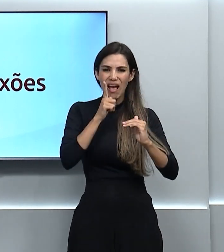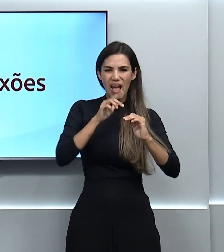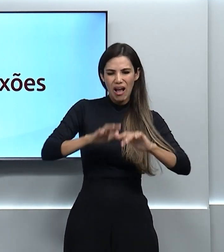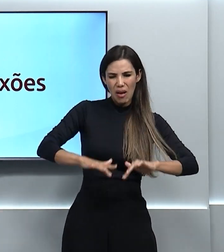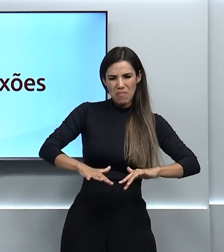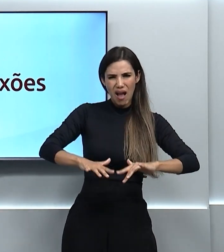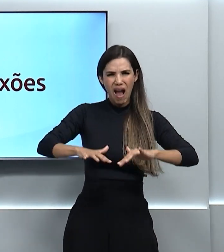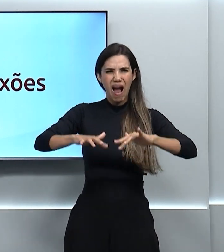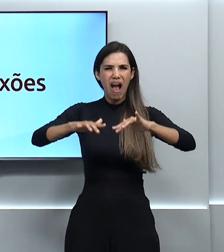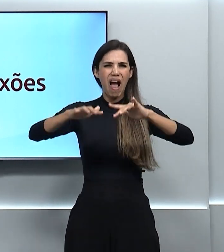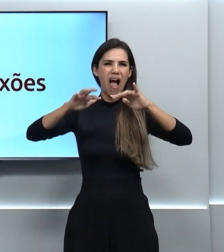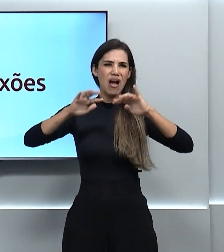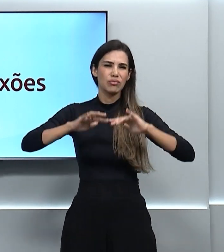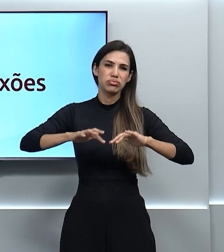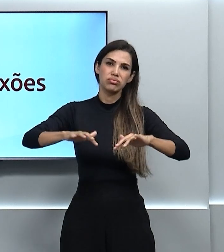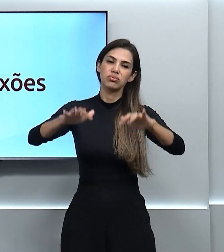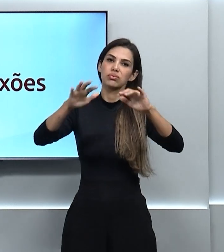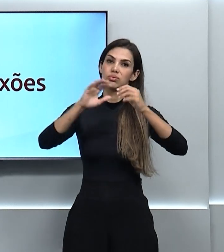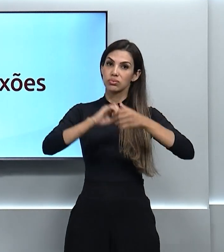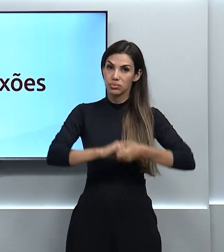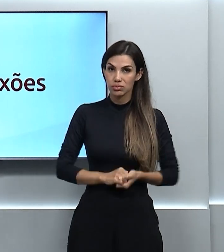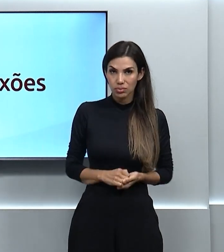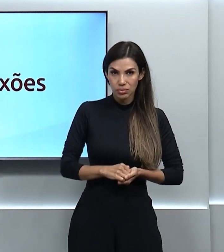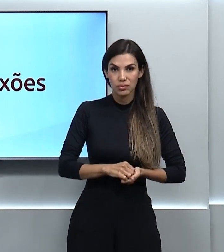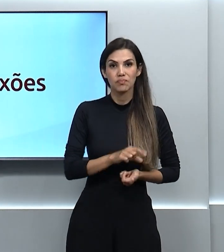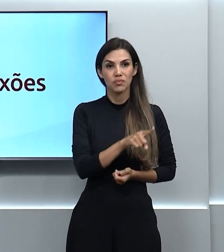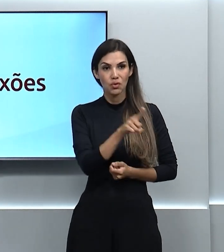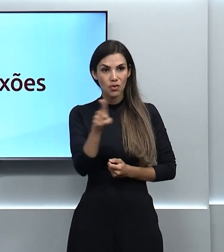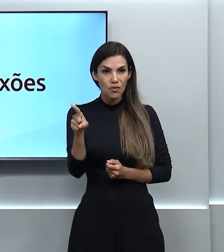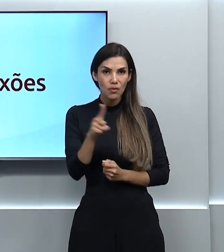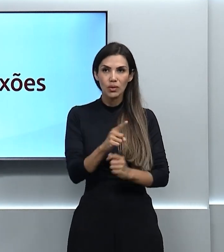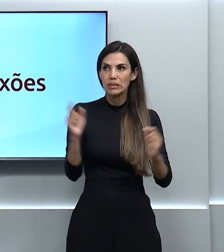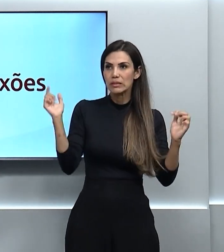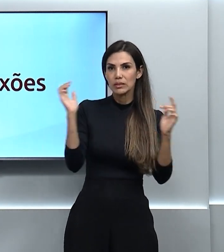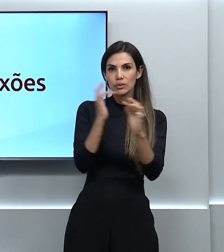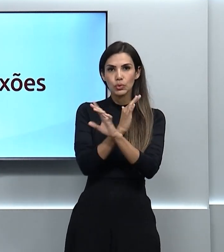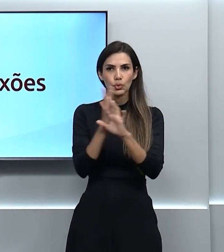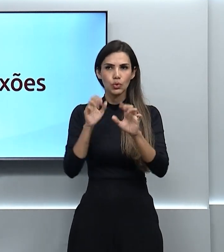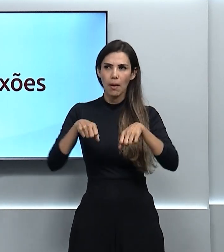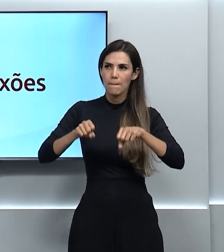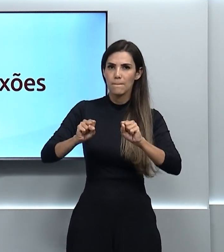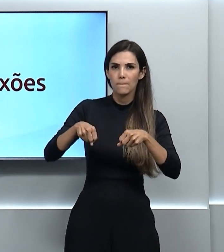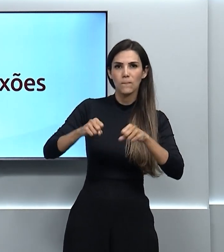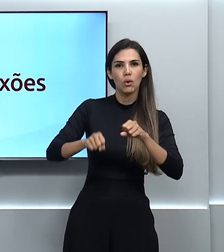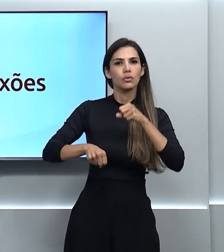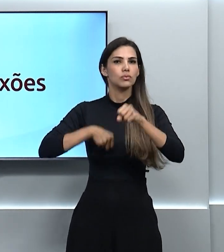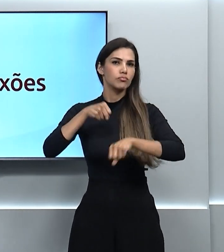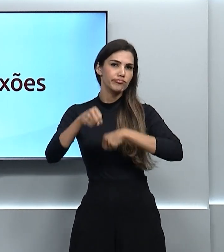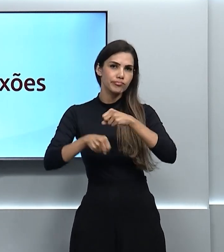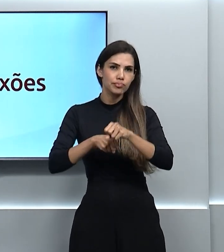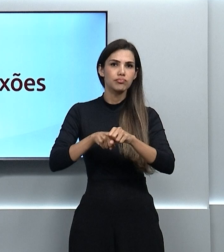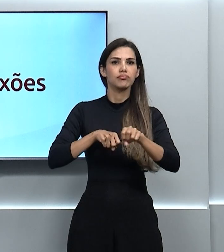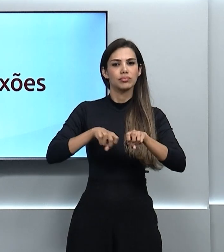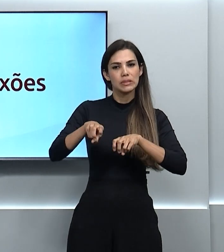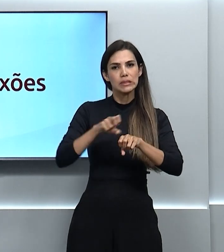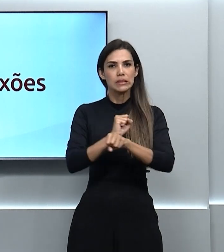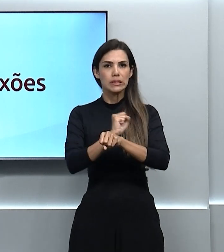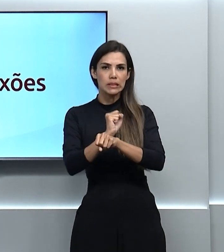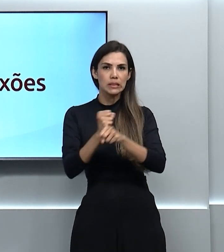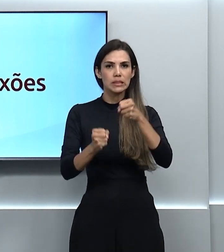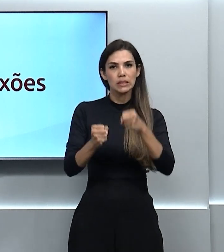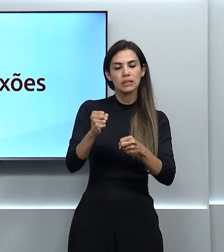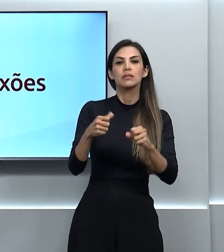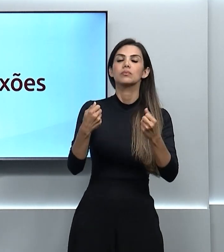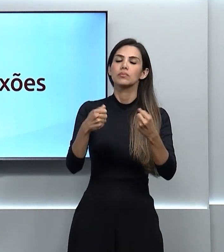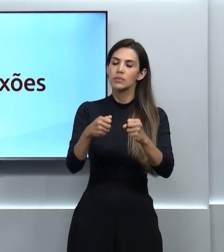da chuva. E uma dica importante, para quem trafega por Goiânia, de carro, de moto, de bicicleta, é importante manter